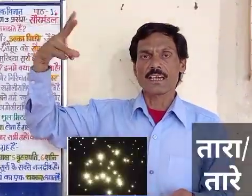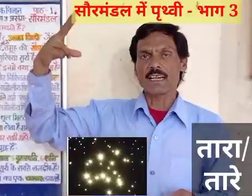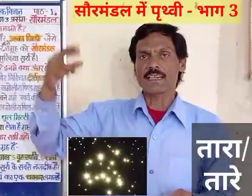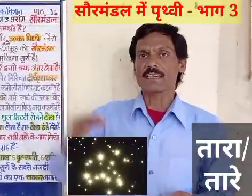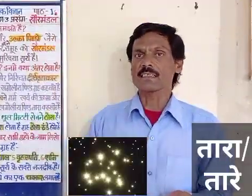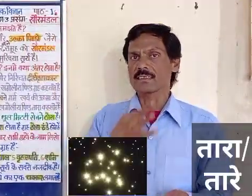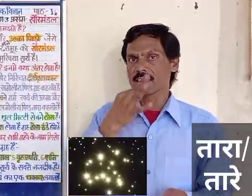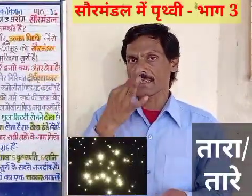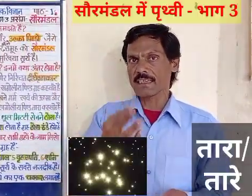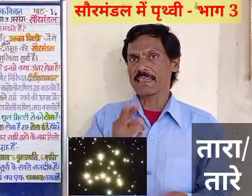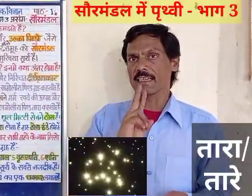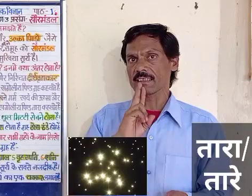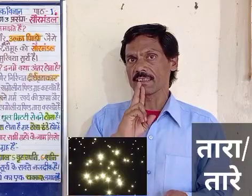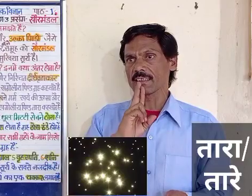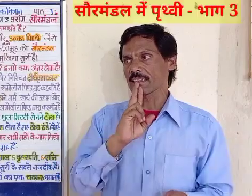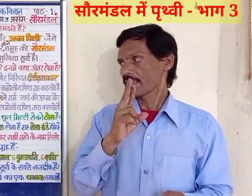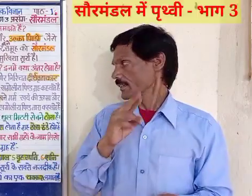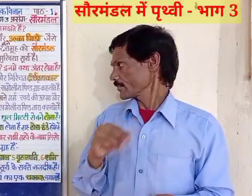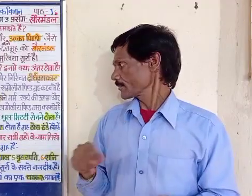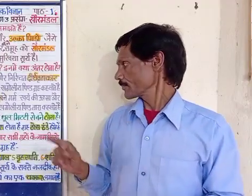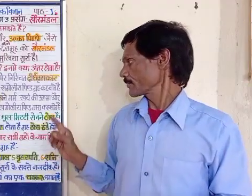तारा कहलाते हैं।